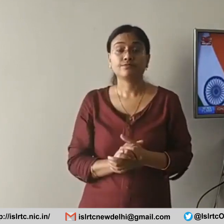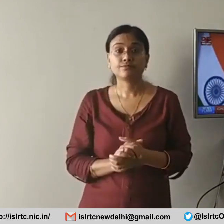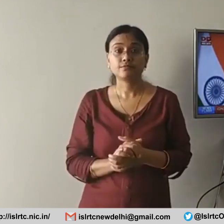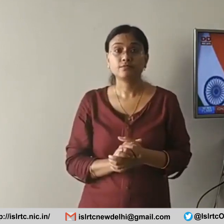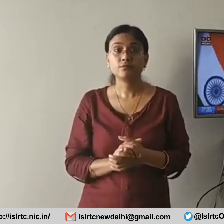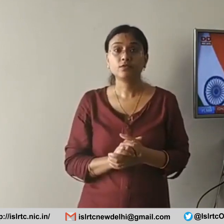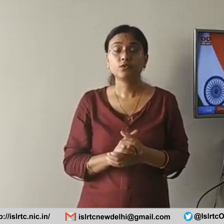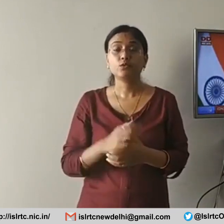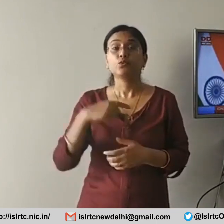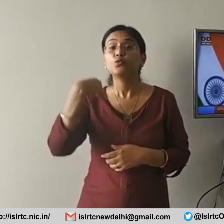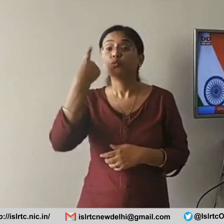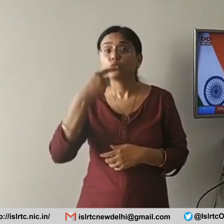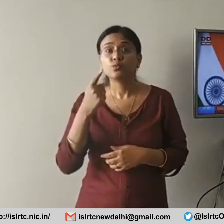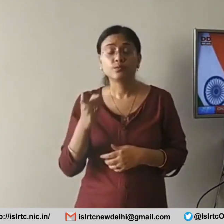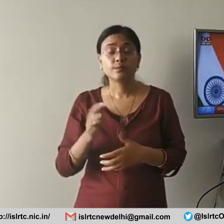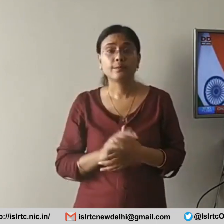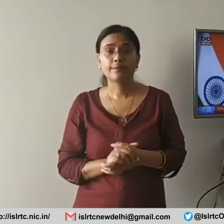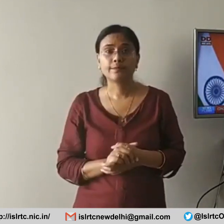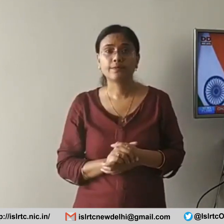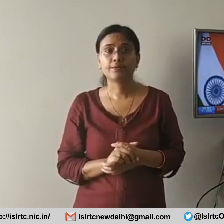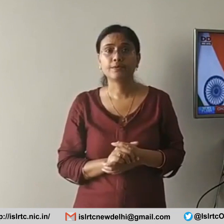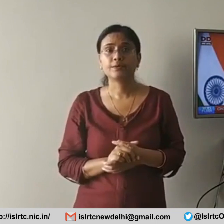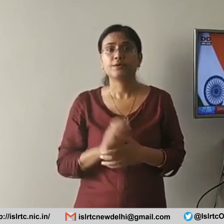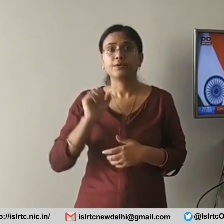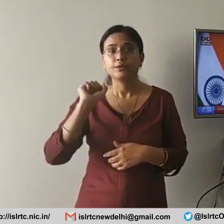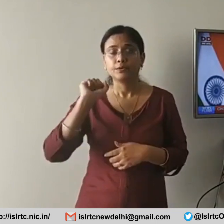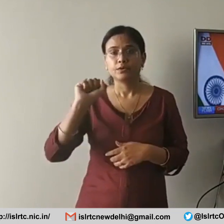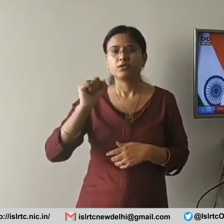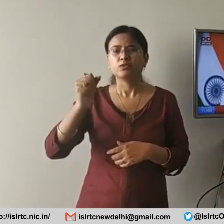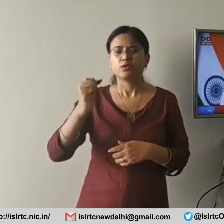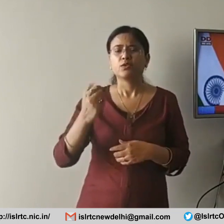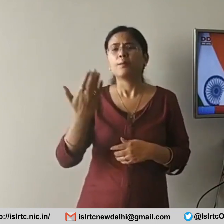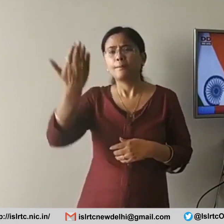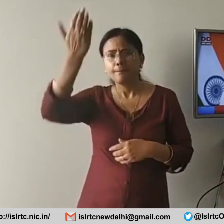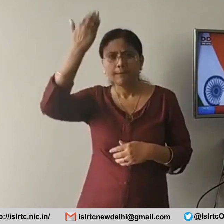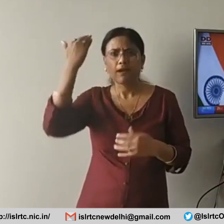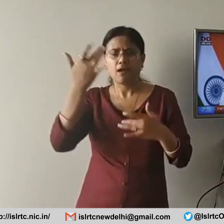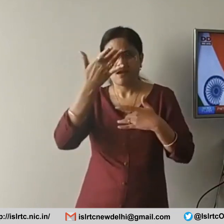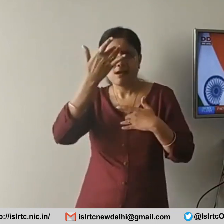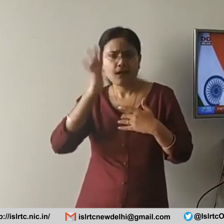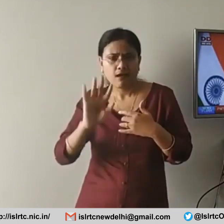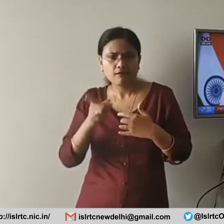विशेषकर ऐसे व्यक्ति जिन्हें पुरानी बीमारी हो,